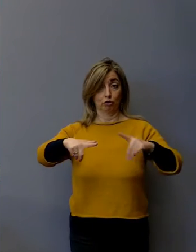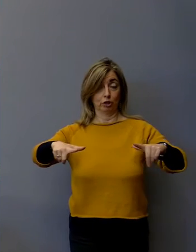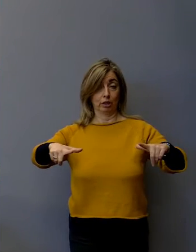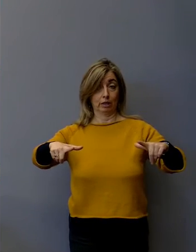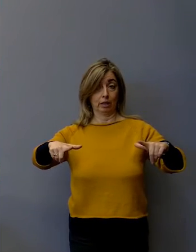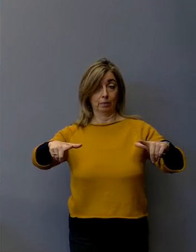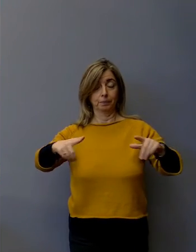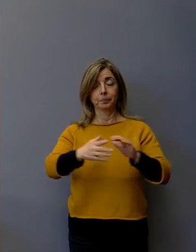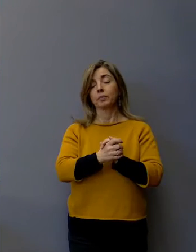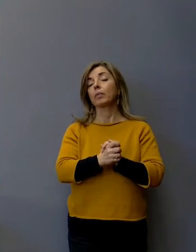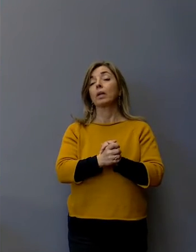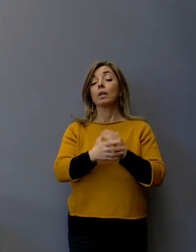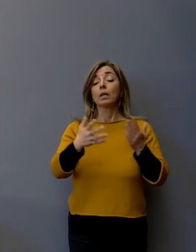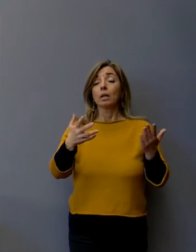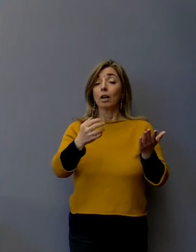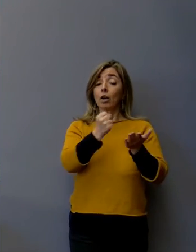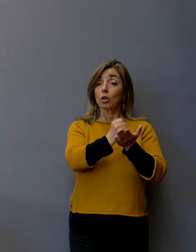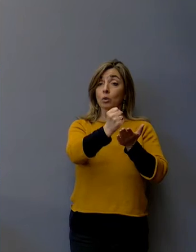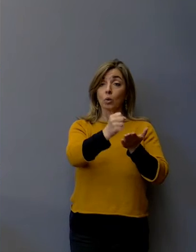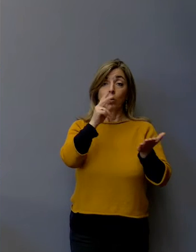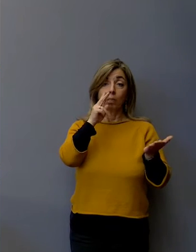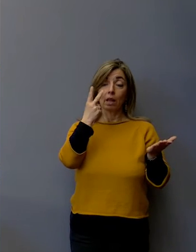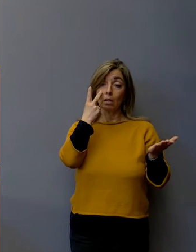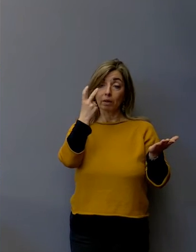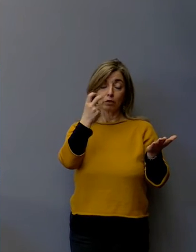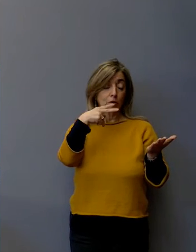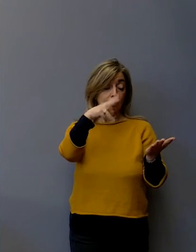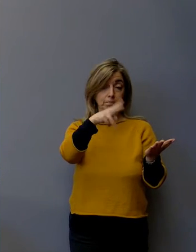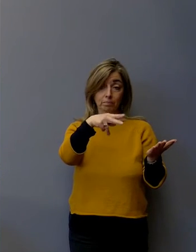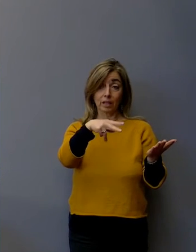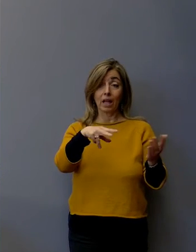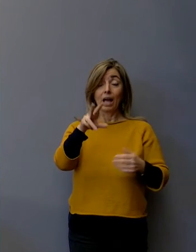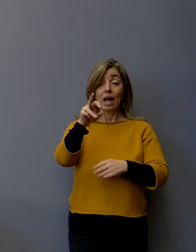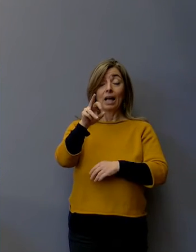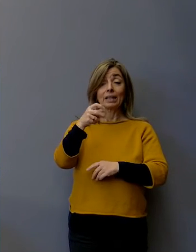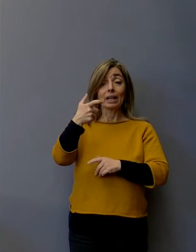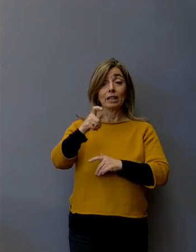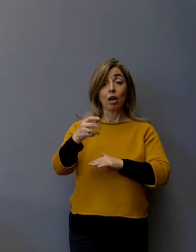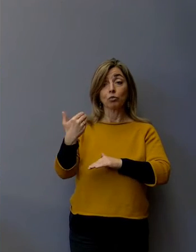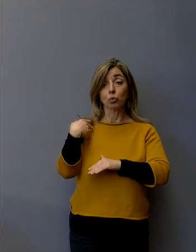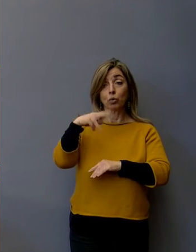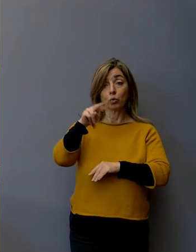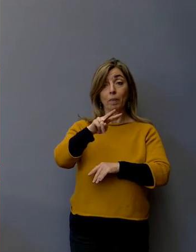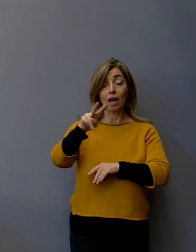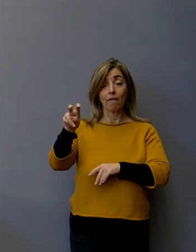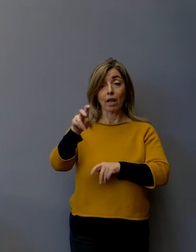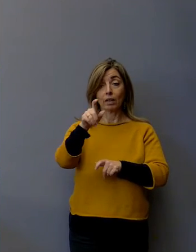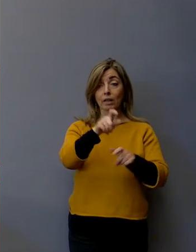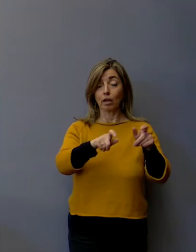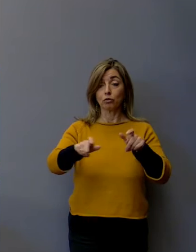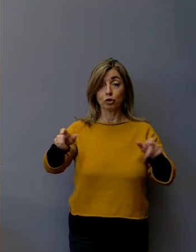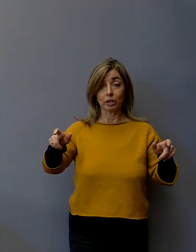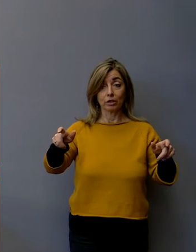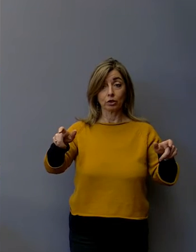previsionale si legge nei documenti previsionali che al 30 giugno 2020 i cittadini genovesi sono 571 mila